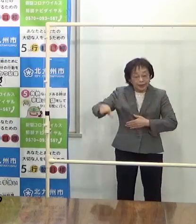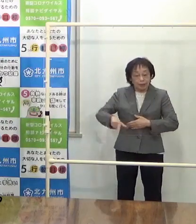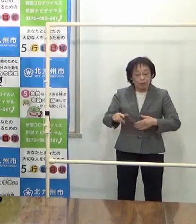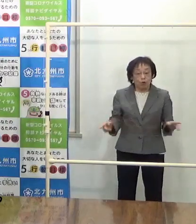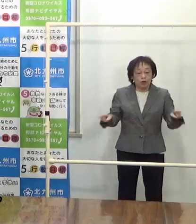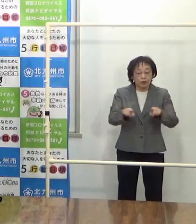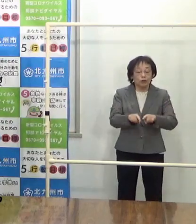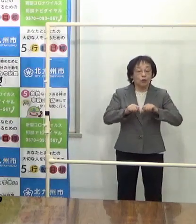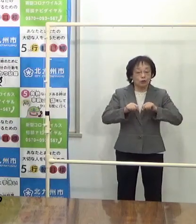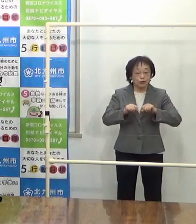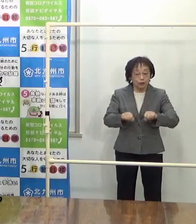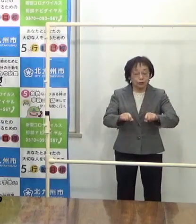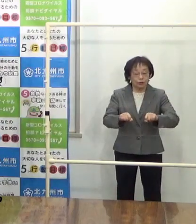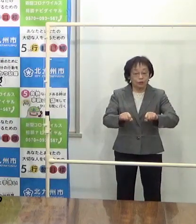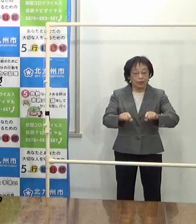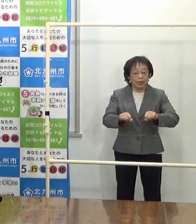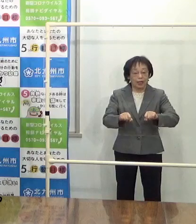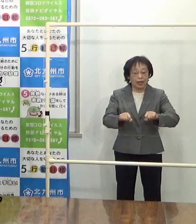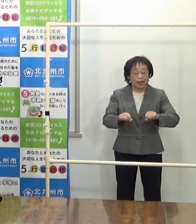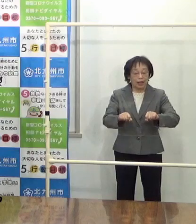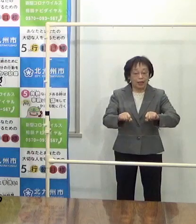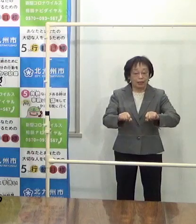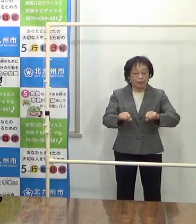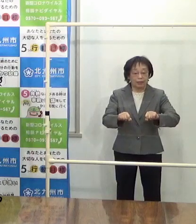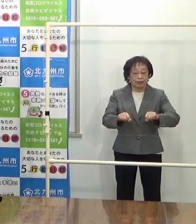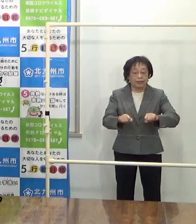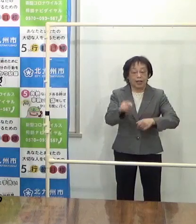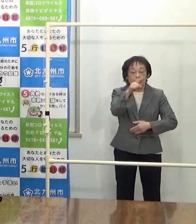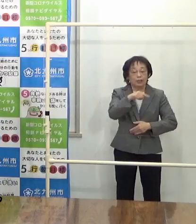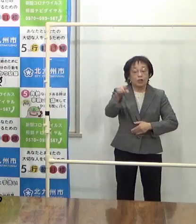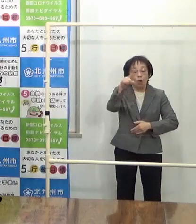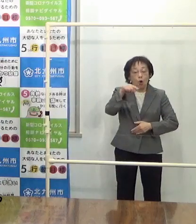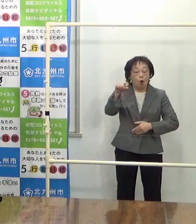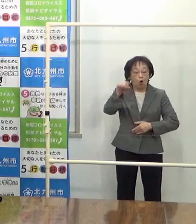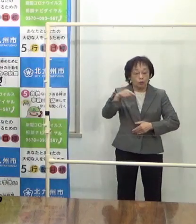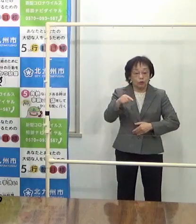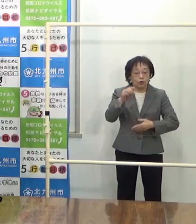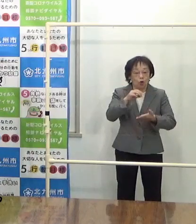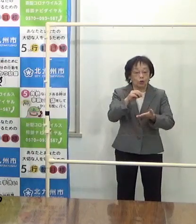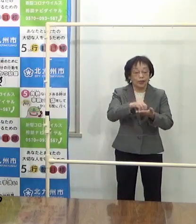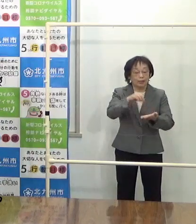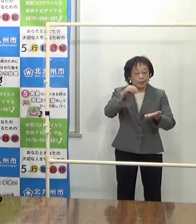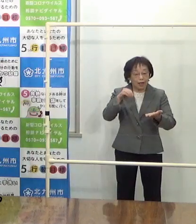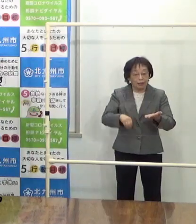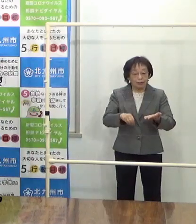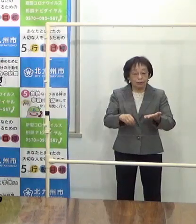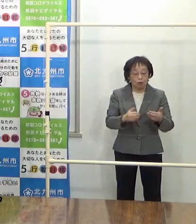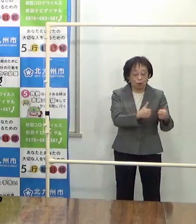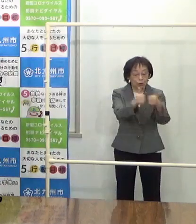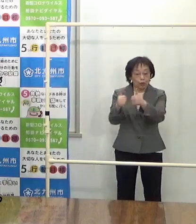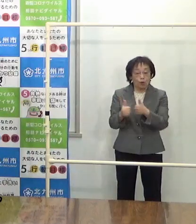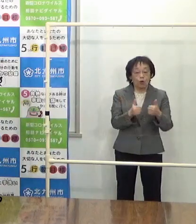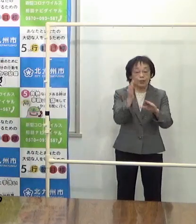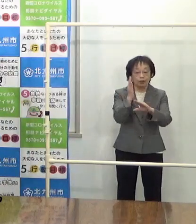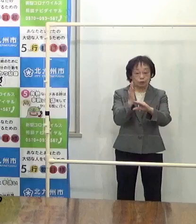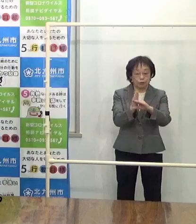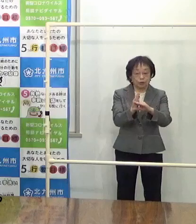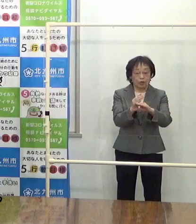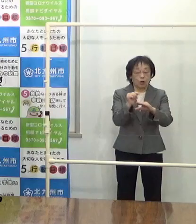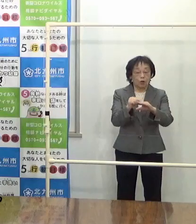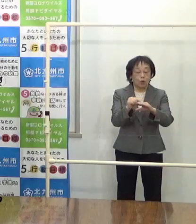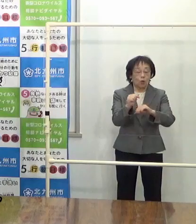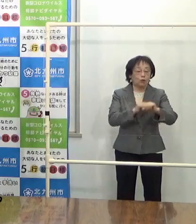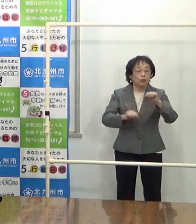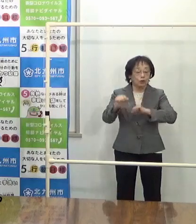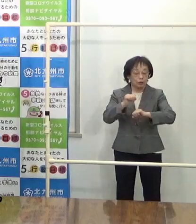って域内全体で面的な脱炭素を目指し協議を進めているところです。こうした取り組みも